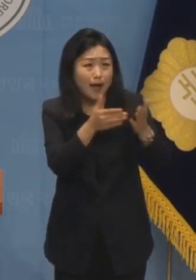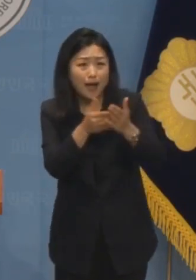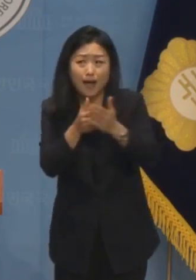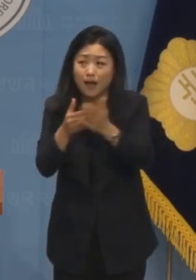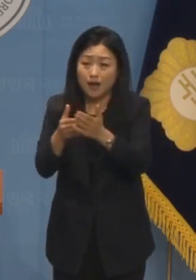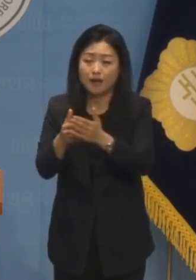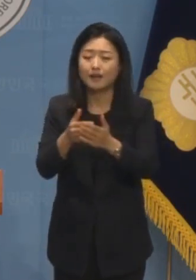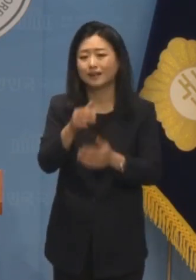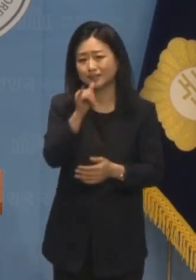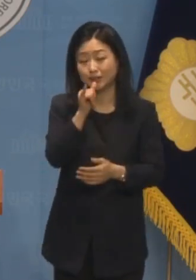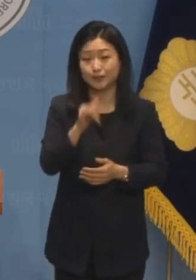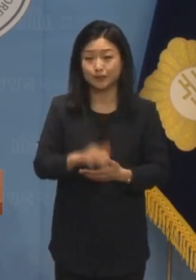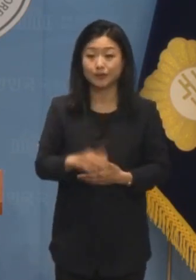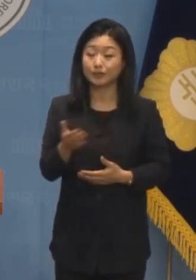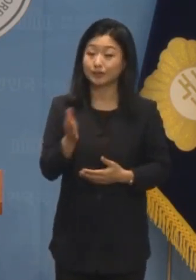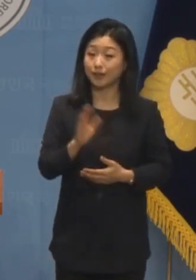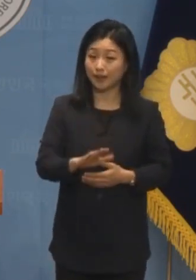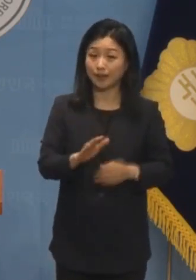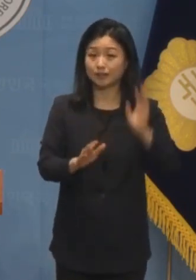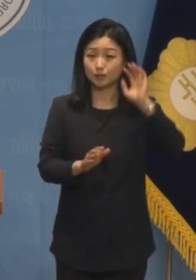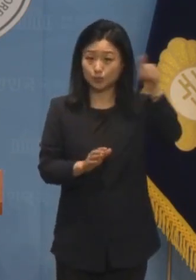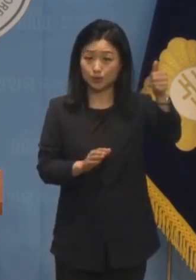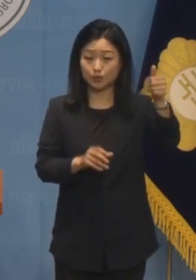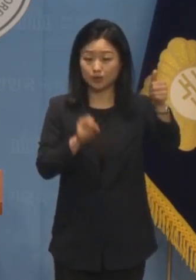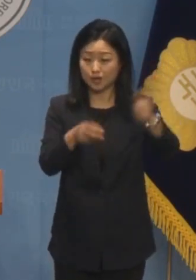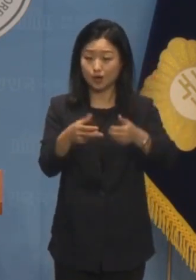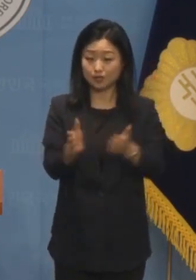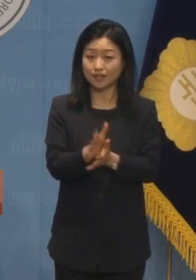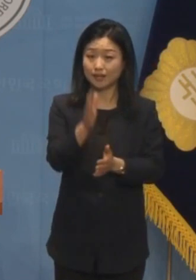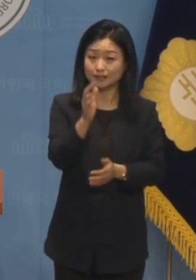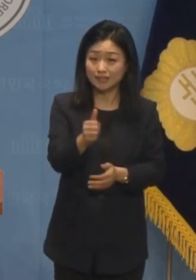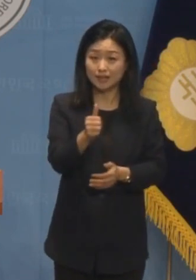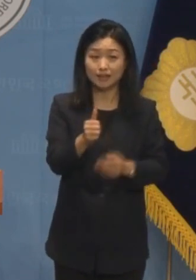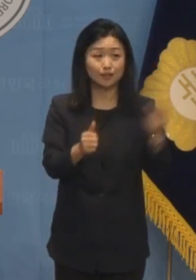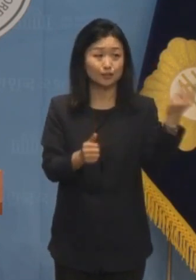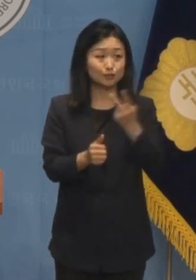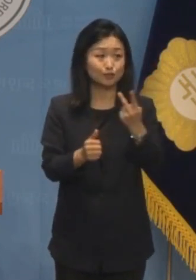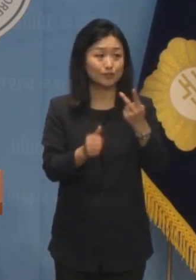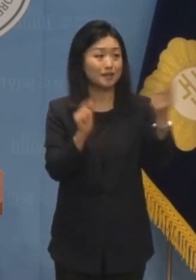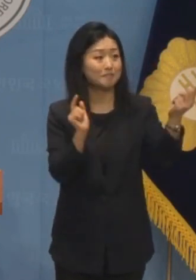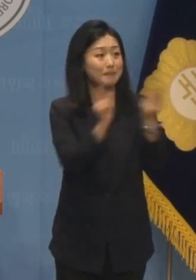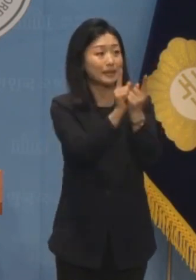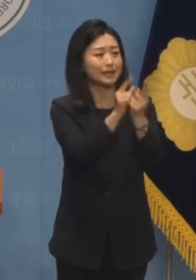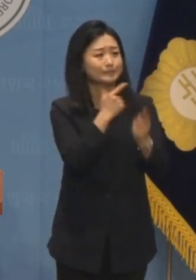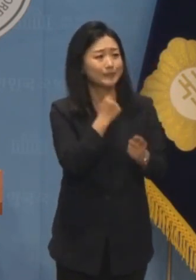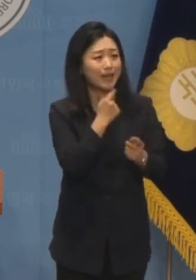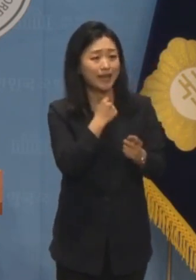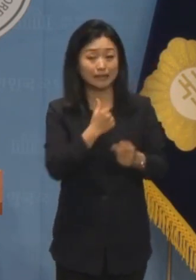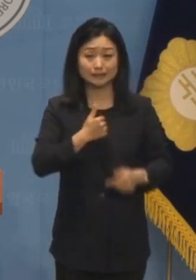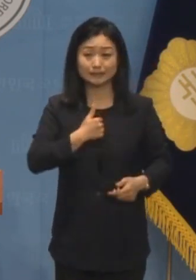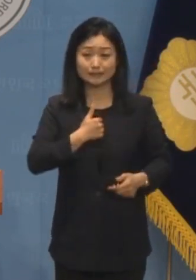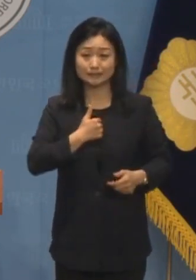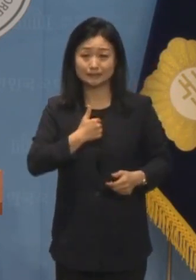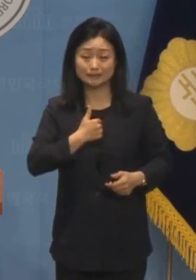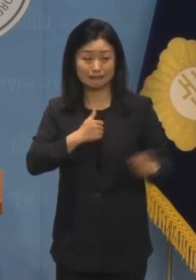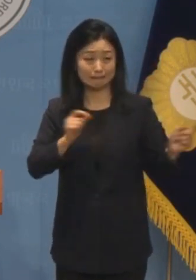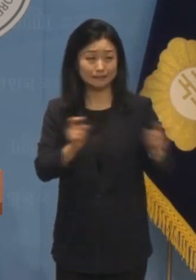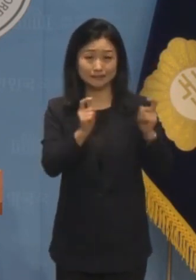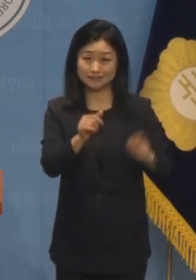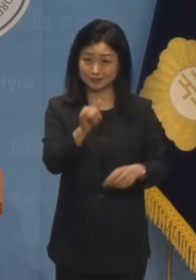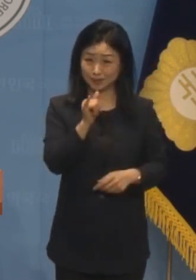거절당했습니다 그런데도 대통령실과 여당은 윤한 독대를 둘러싸고 자존심싸움 버리고